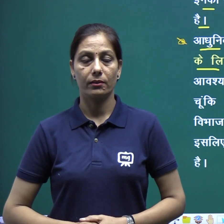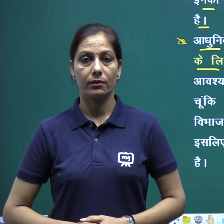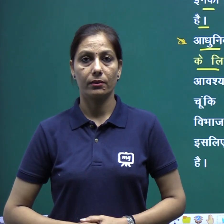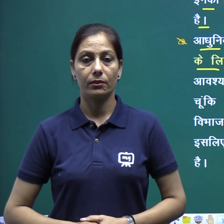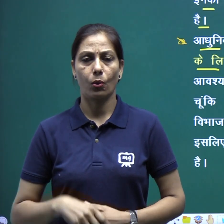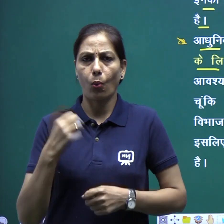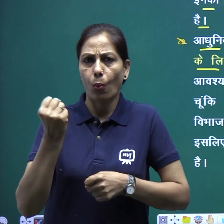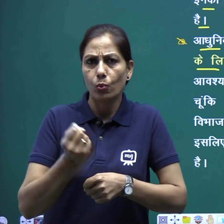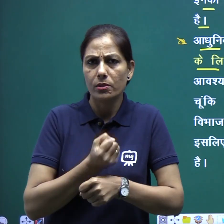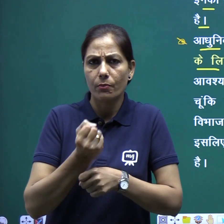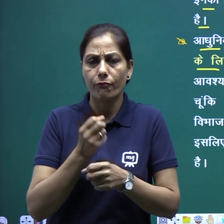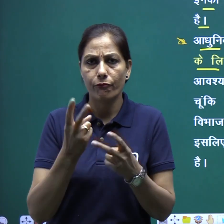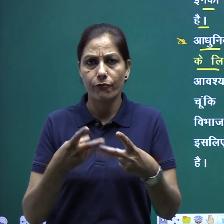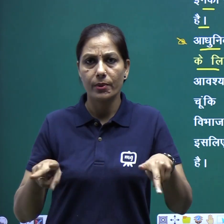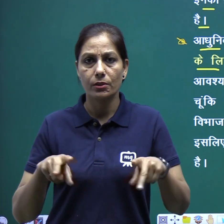श्रम विभाजन को